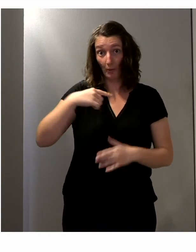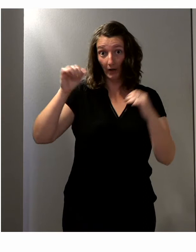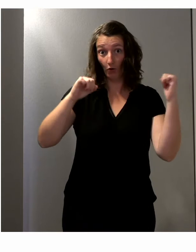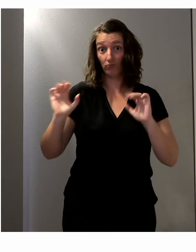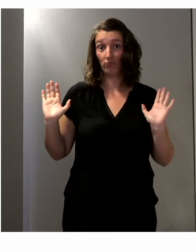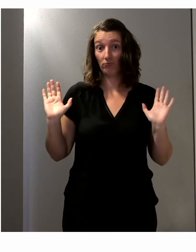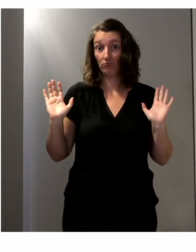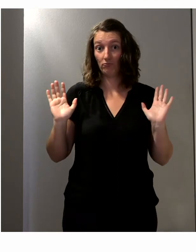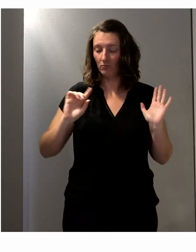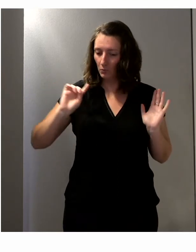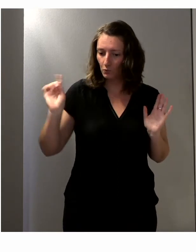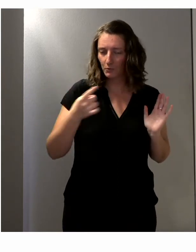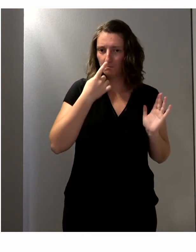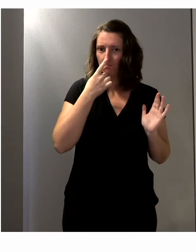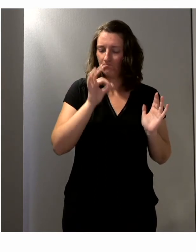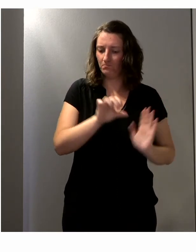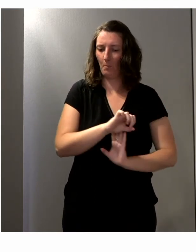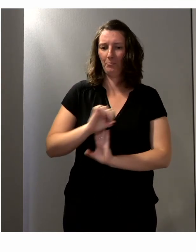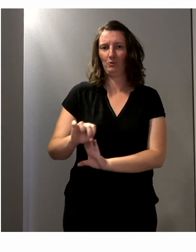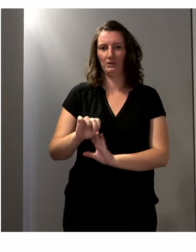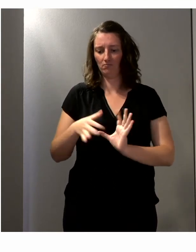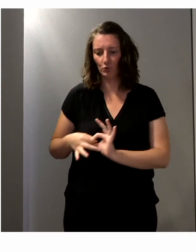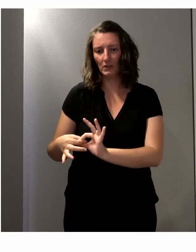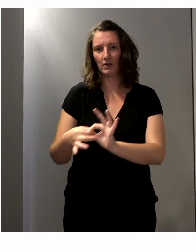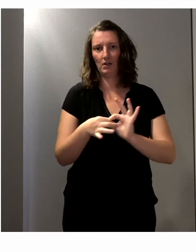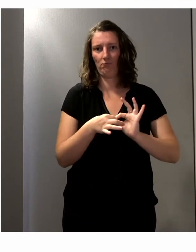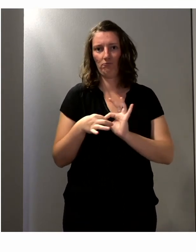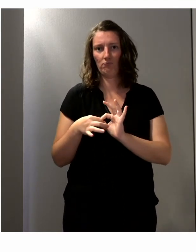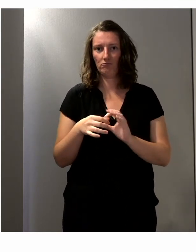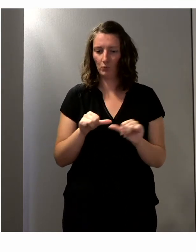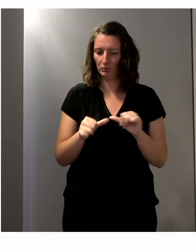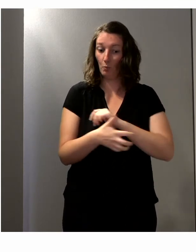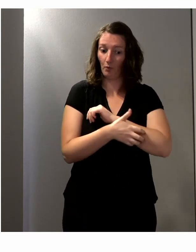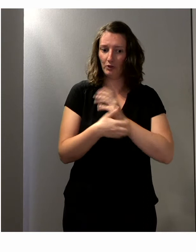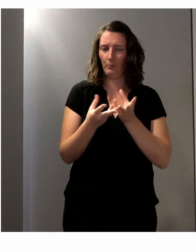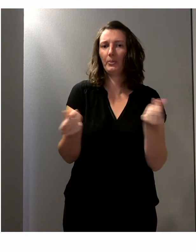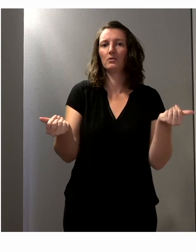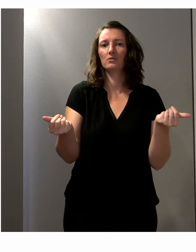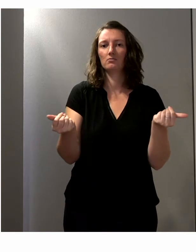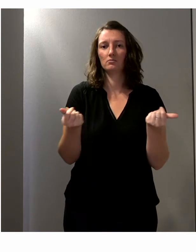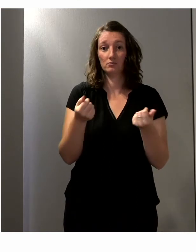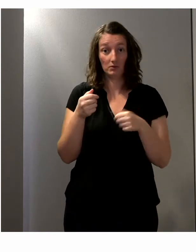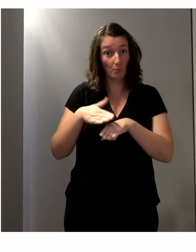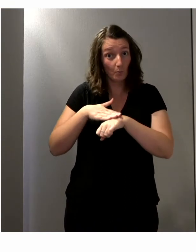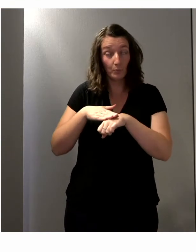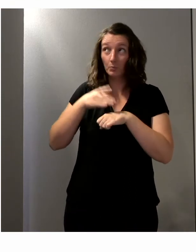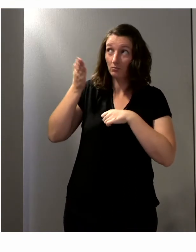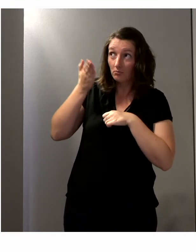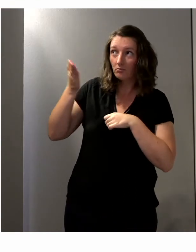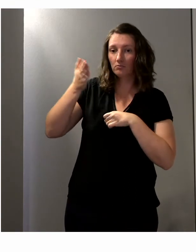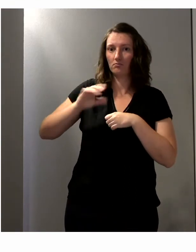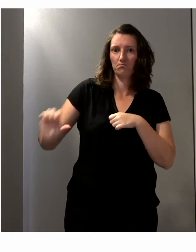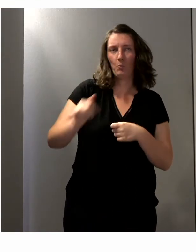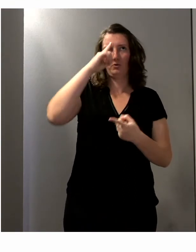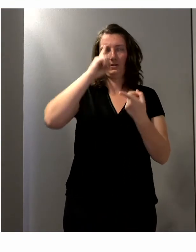pauvreté était pour tous un impératif de solidarité, un objectif majeur de politique publique, au même titre que la justice,